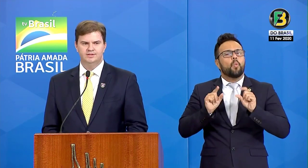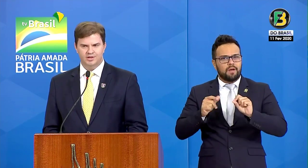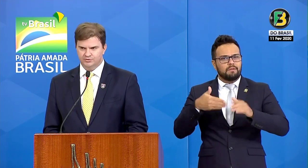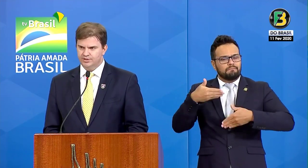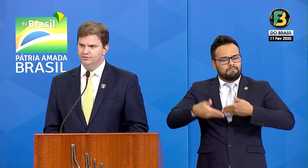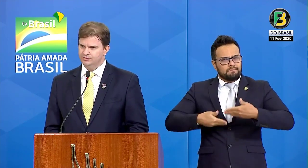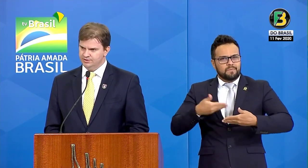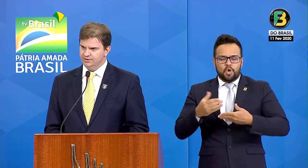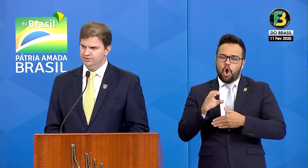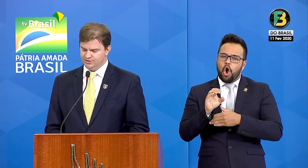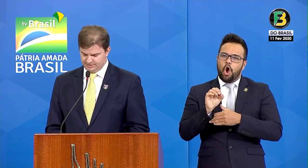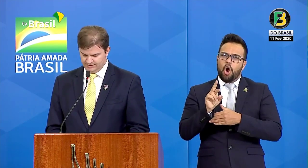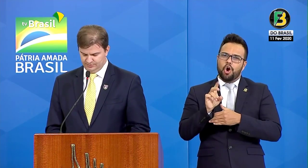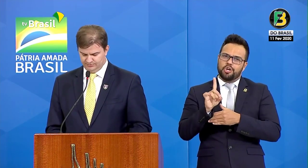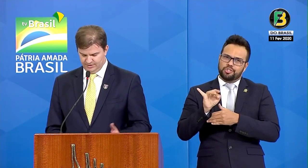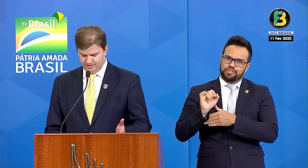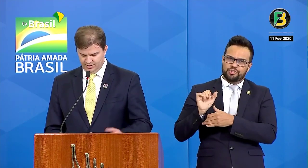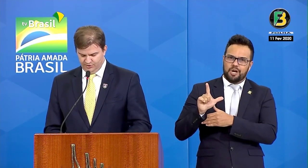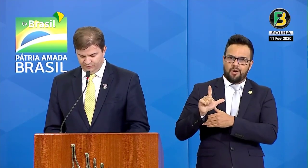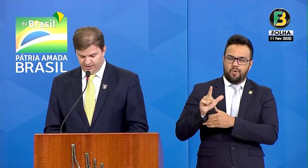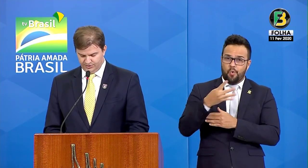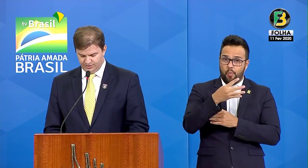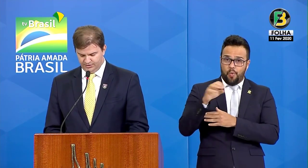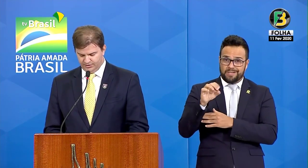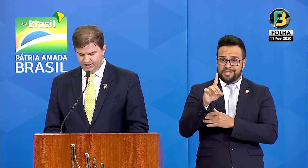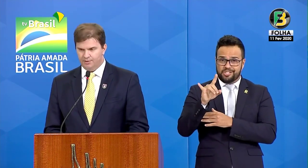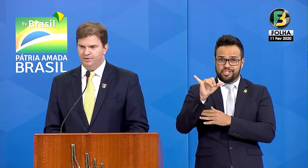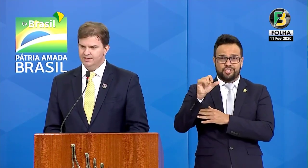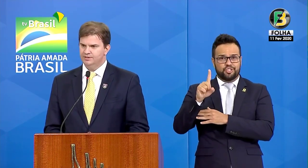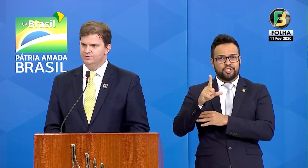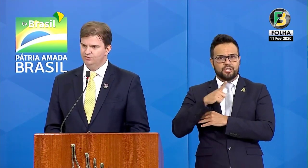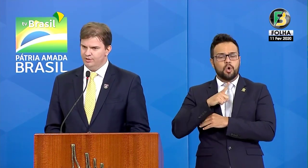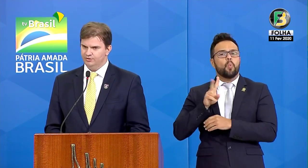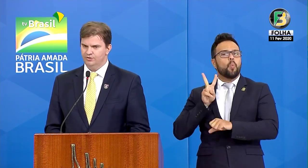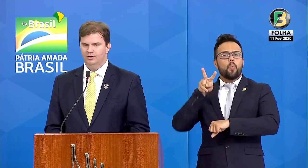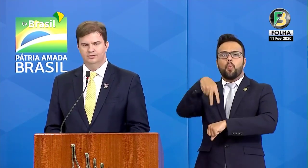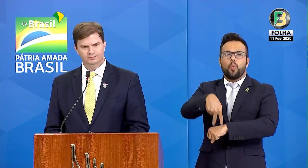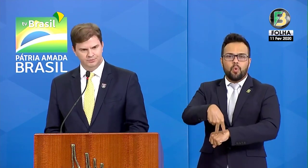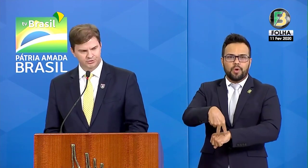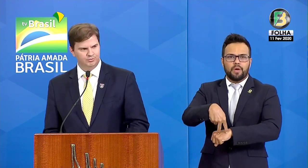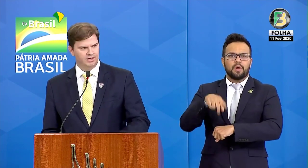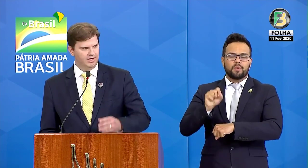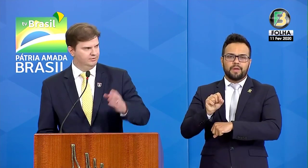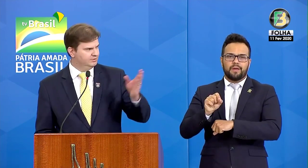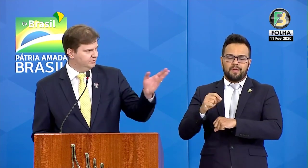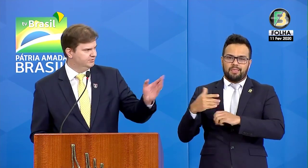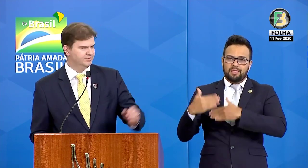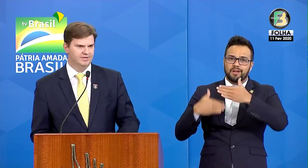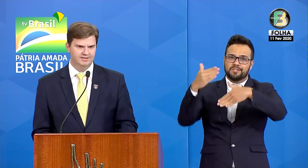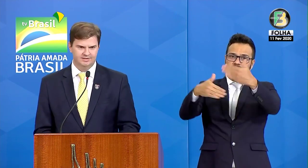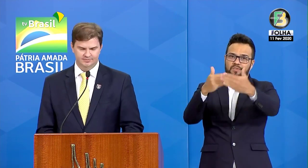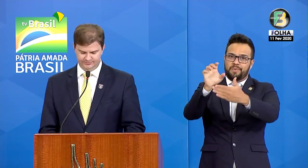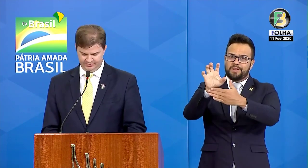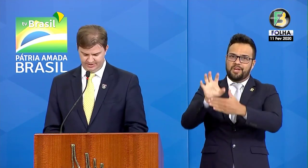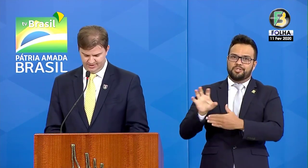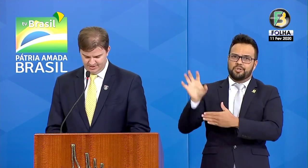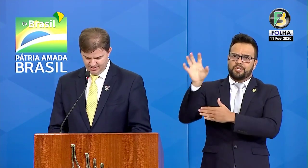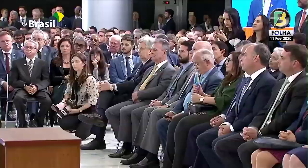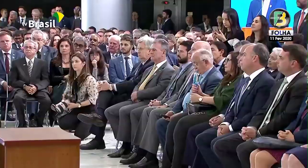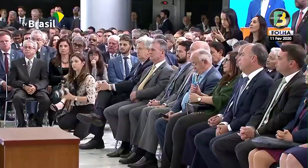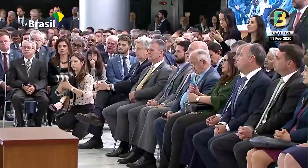desses 400 dias de gestão frente à pasta do desenvolvimento regional. Muito obrigado a todos vocês.